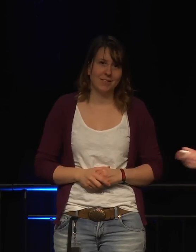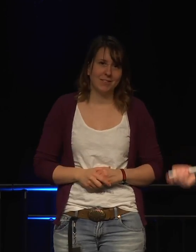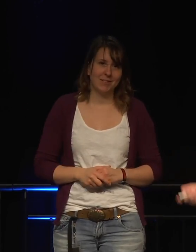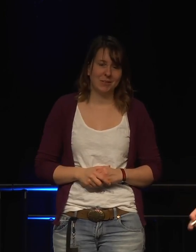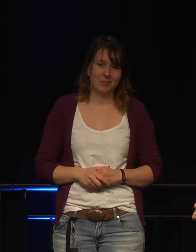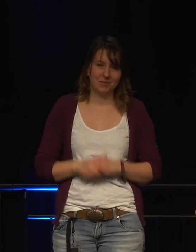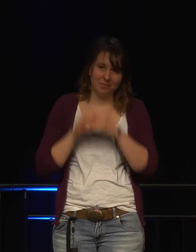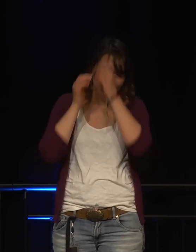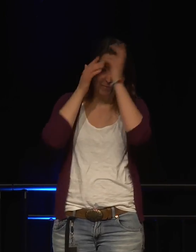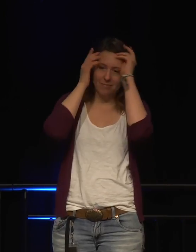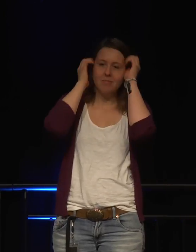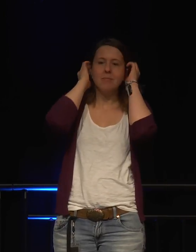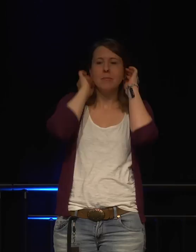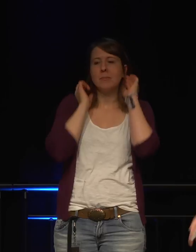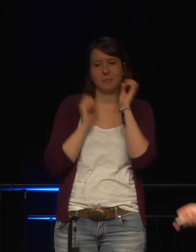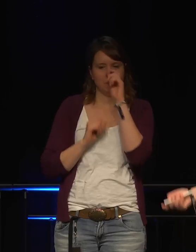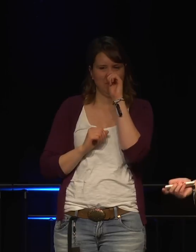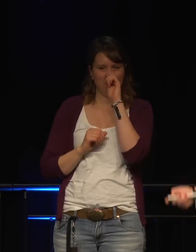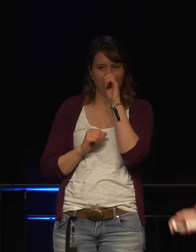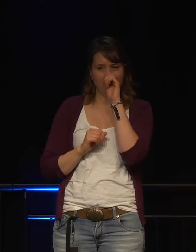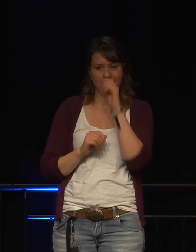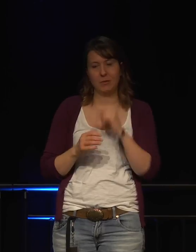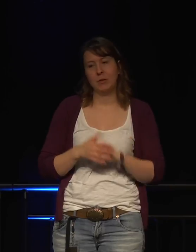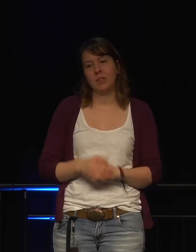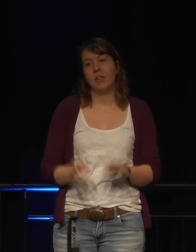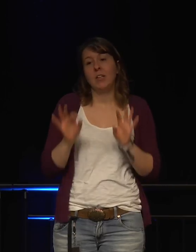Así que es como el motivo por el que